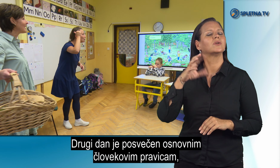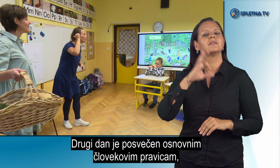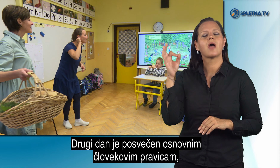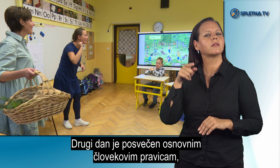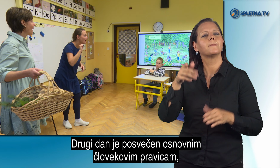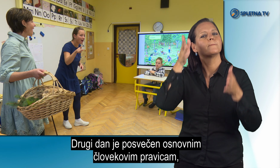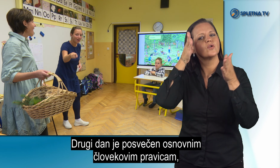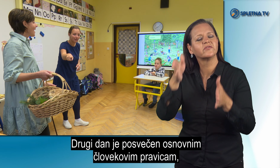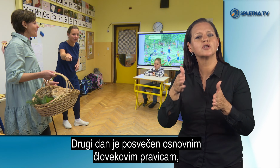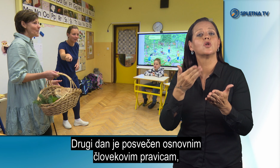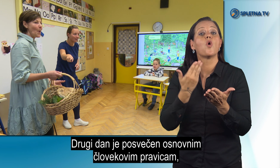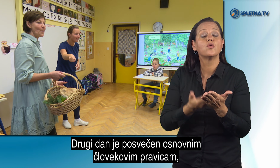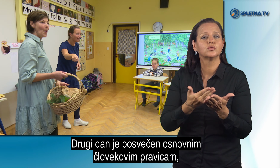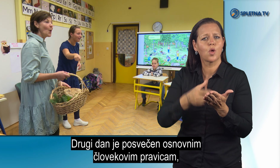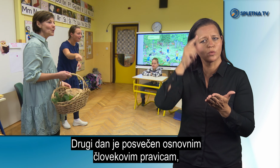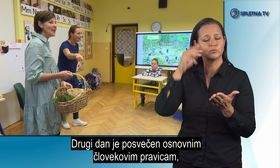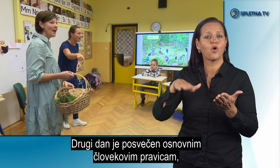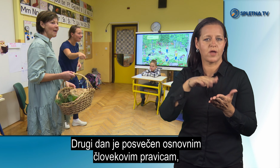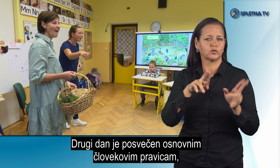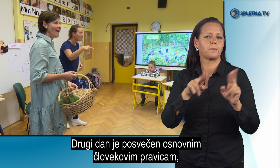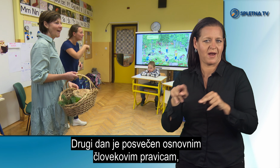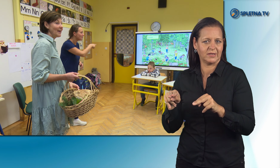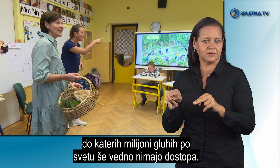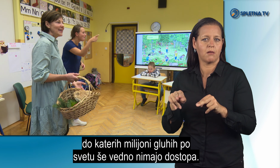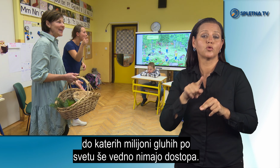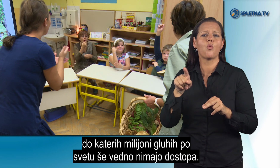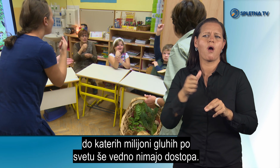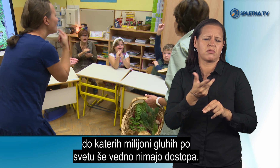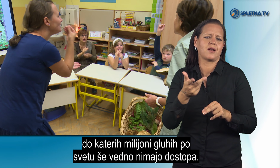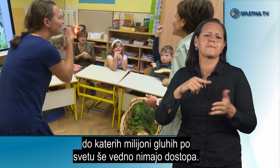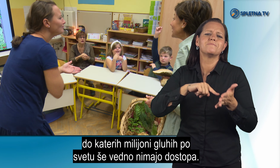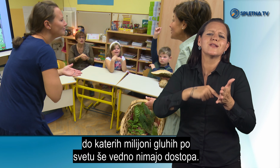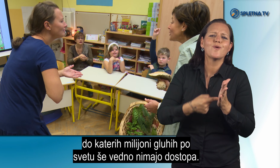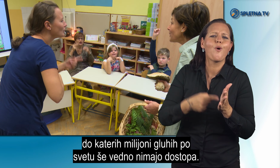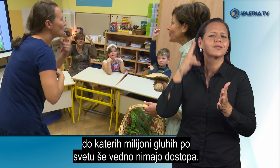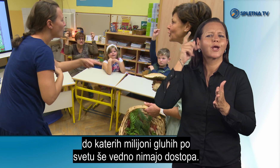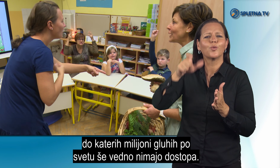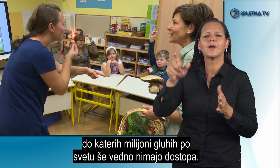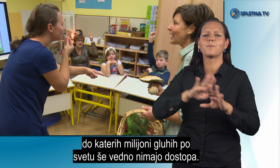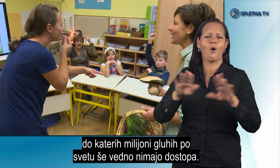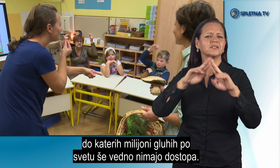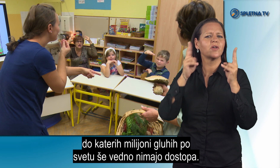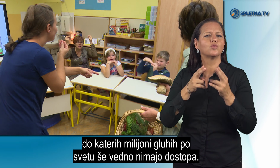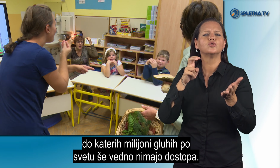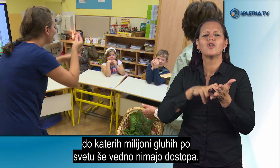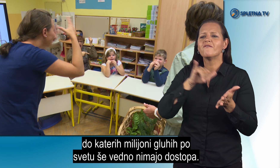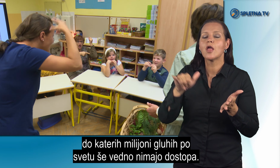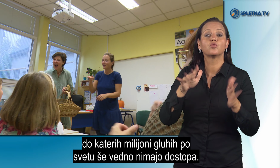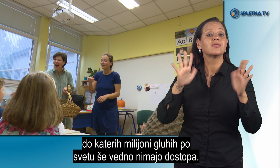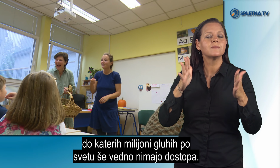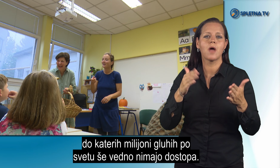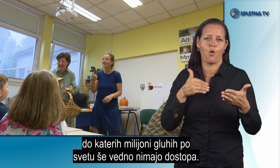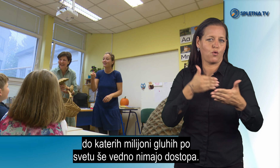Drugi dan je posvečen osnovnim človekovim pravicam, do katerih milijoni gluhih po svetu še vedno nimajo dostopa.